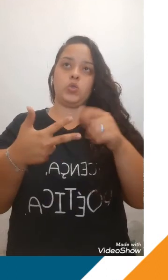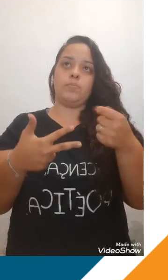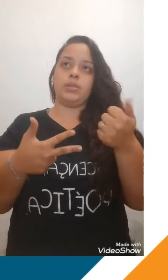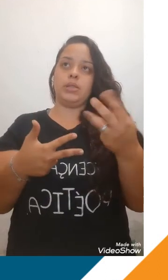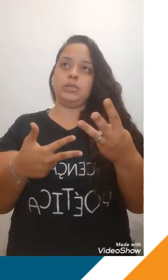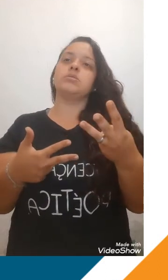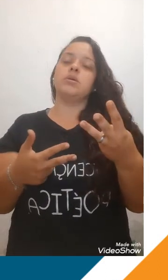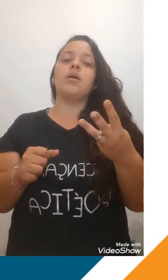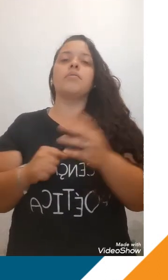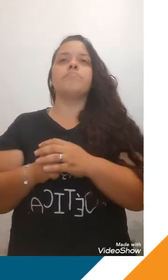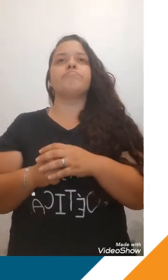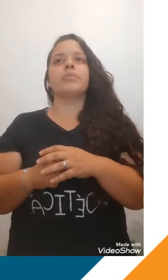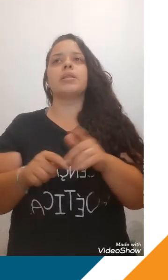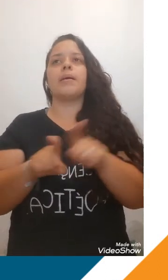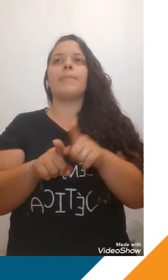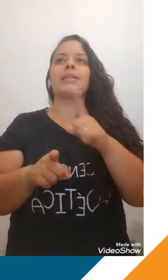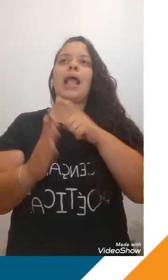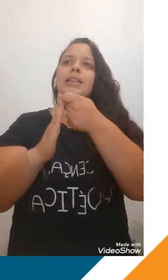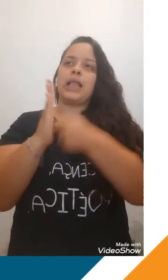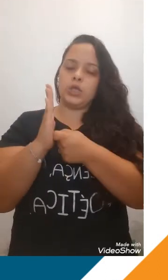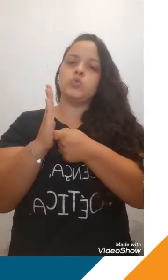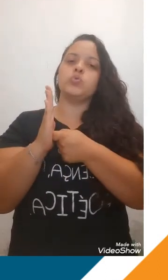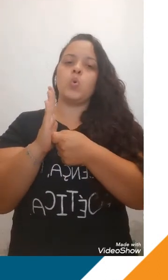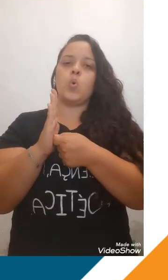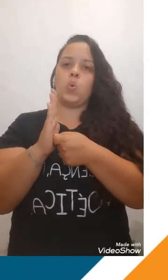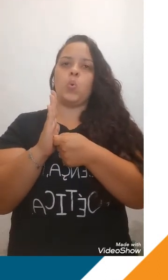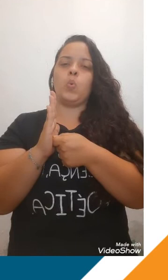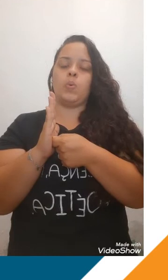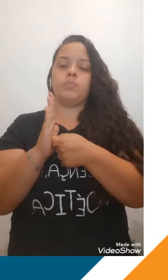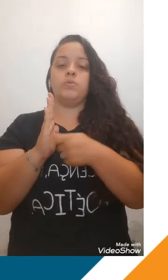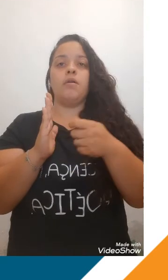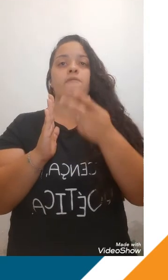vai também, né, trazer um texto que antecede o enunciado e que é